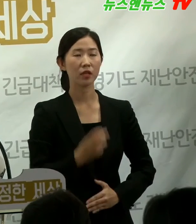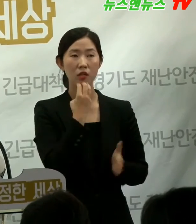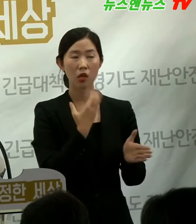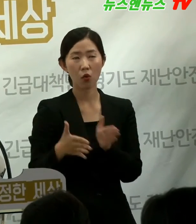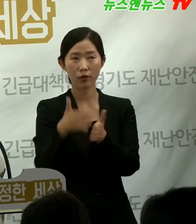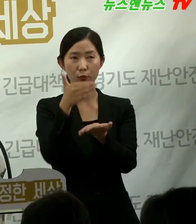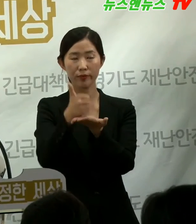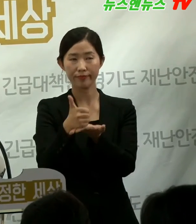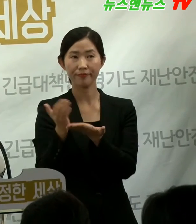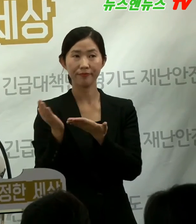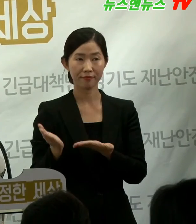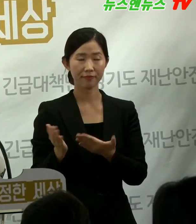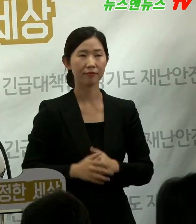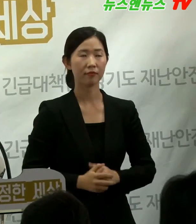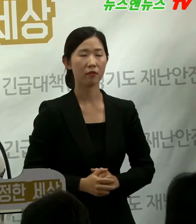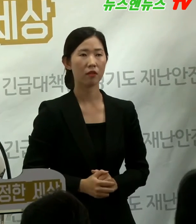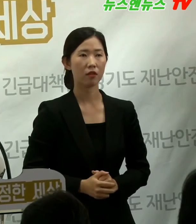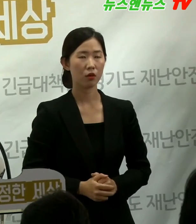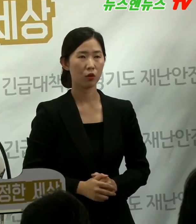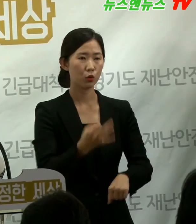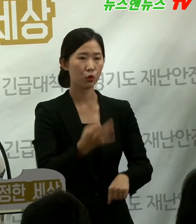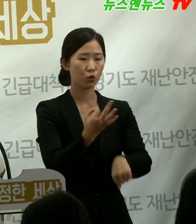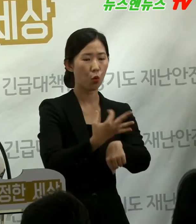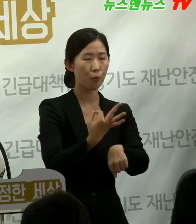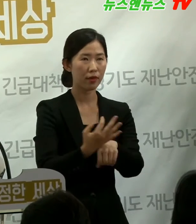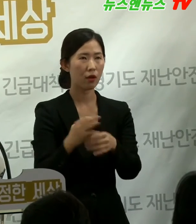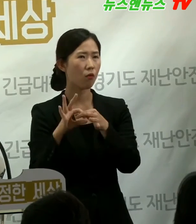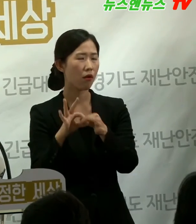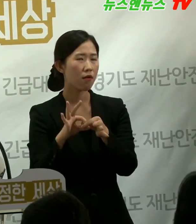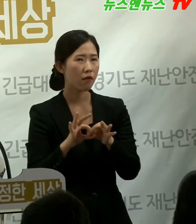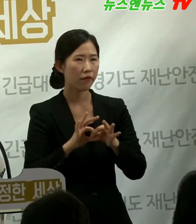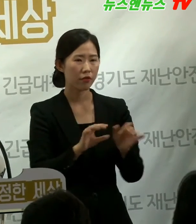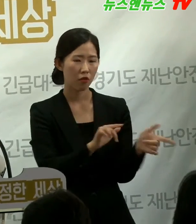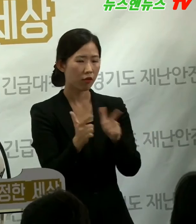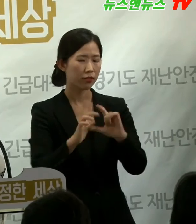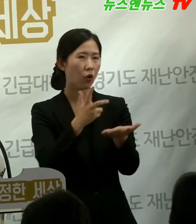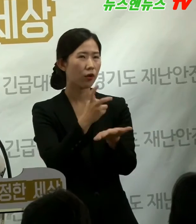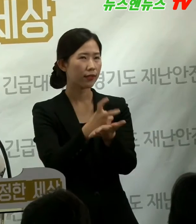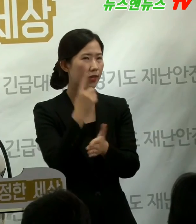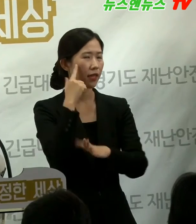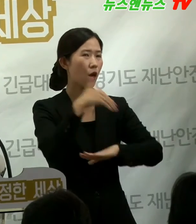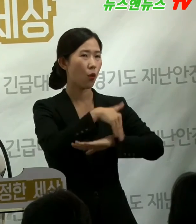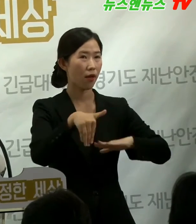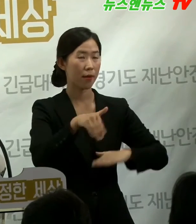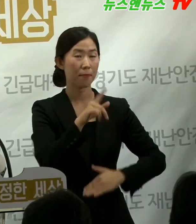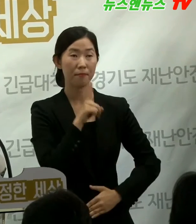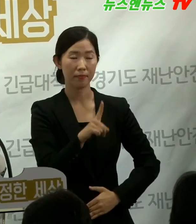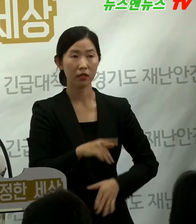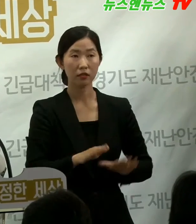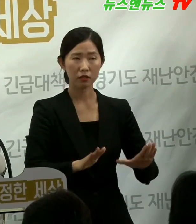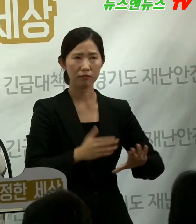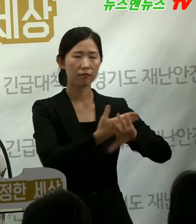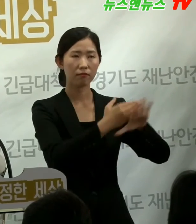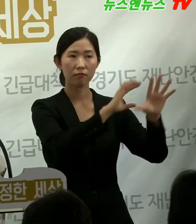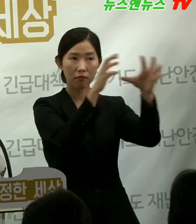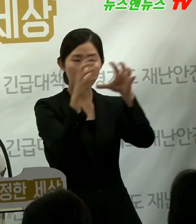지사님께서 그 소비 진작에 관련해서 다양한 정책이 있을 수 있다고 말씀을 하셨는데요. 지금 현재 각국 상황을